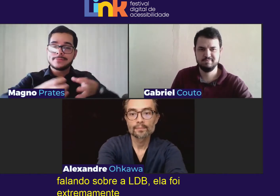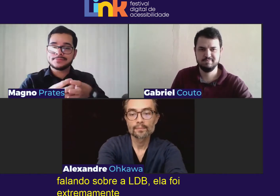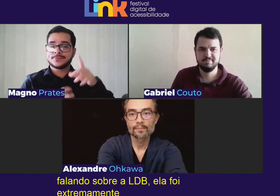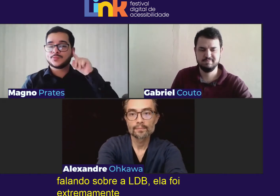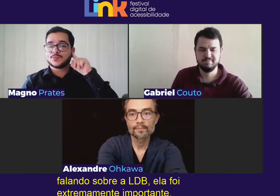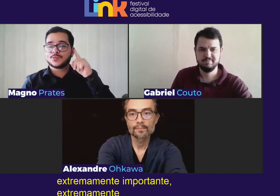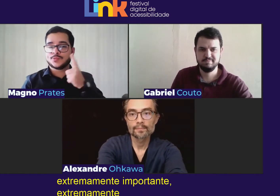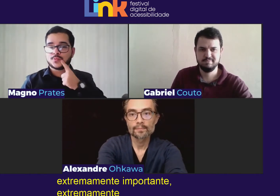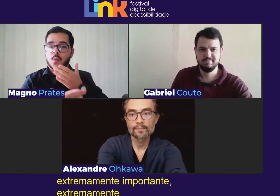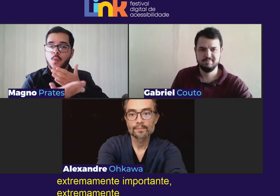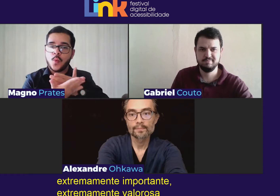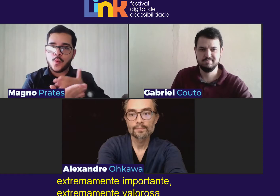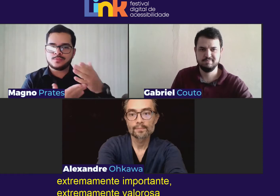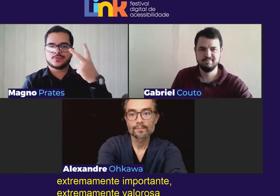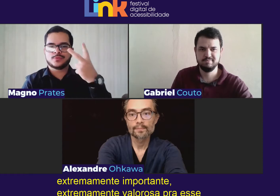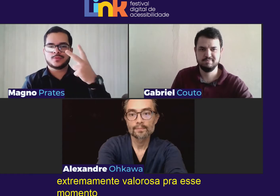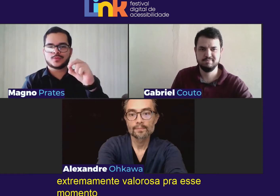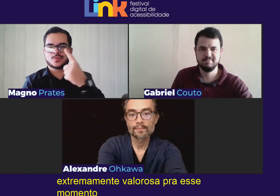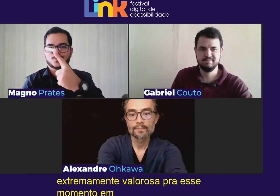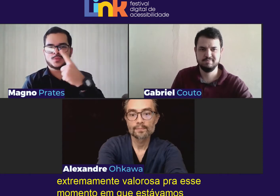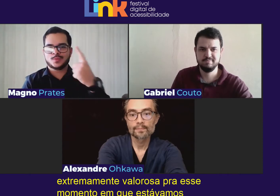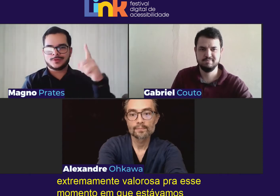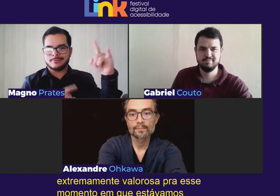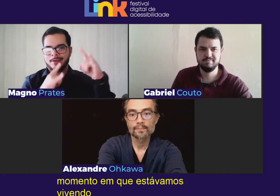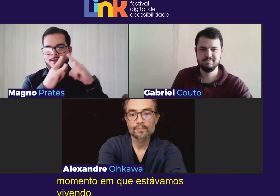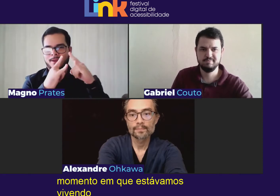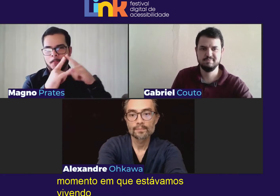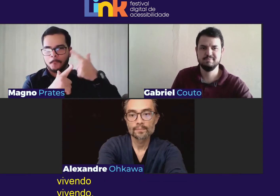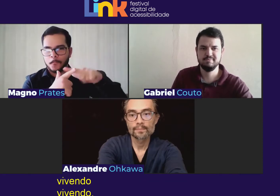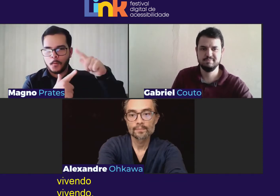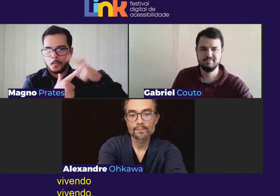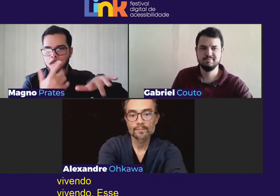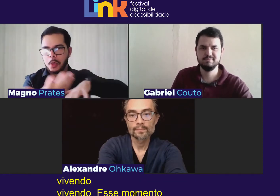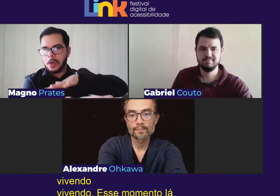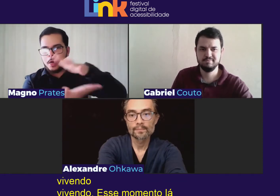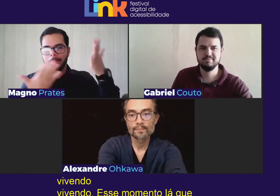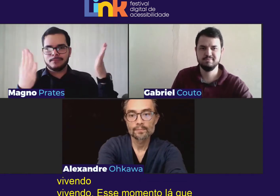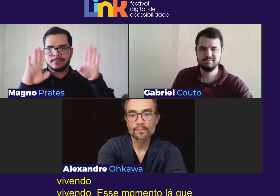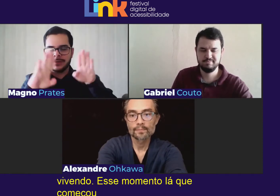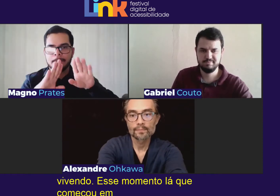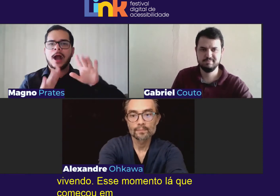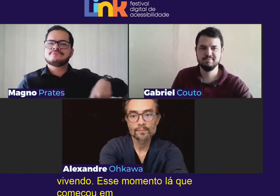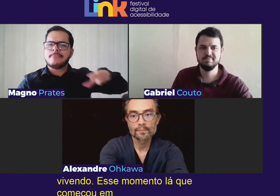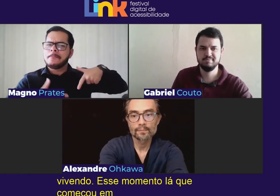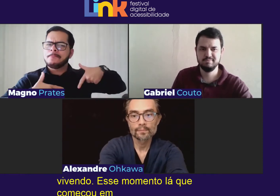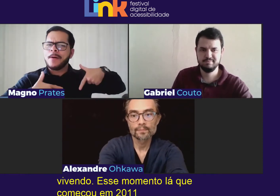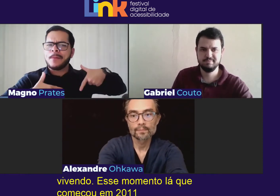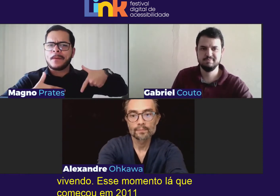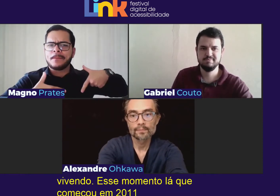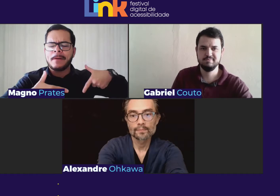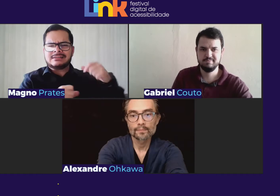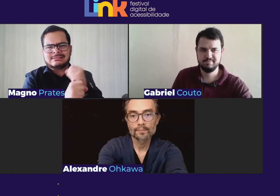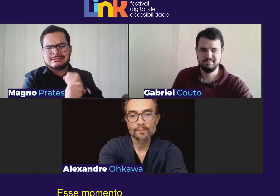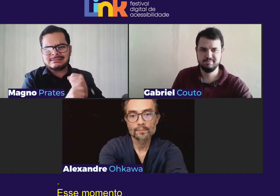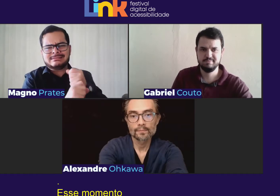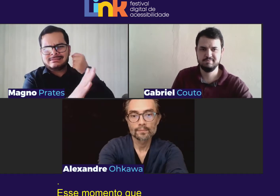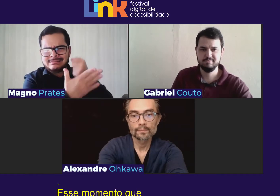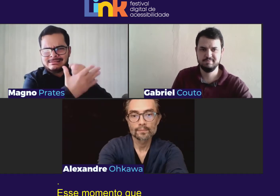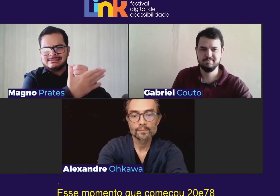estávamos vivendo. Esse momento lá que começou em 2011, a FENES tinha vários problemas, né? E acabou até da gente ser... O início tinha